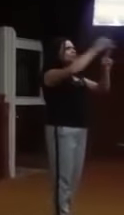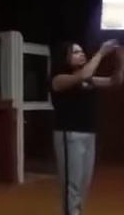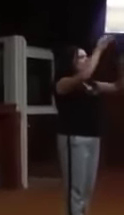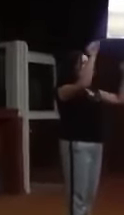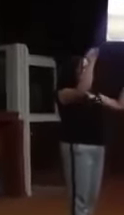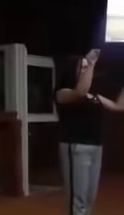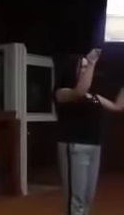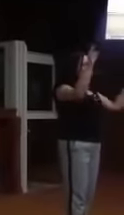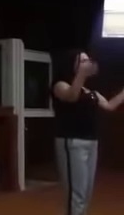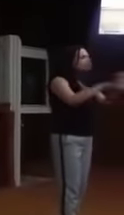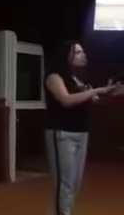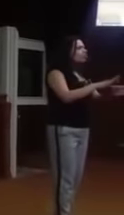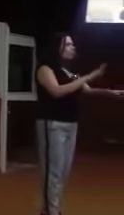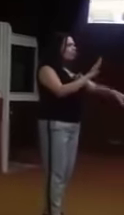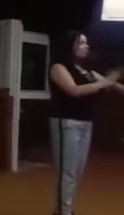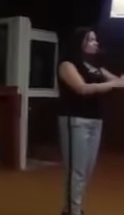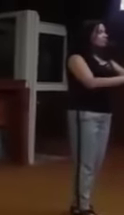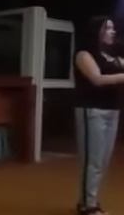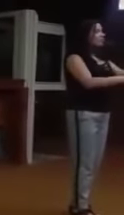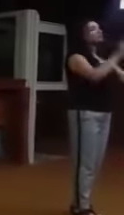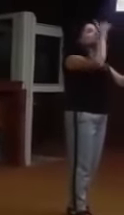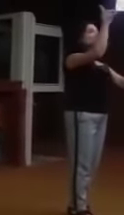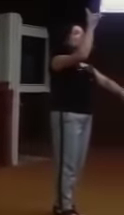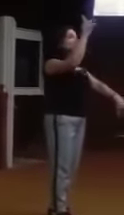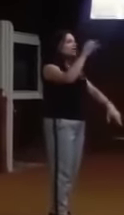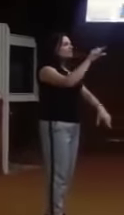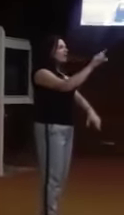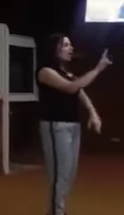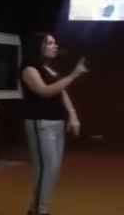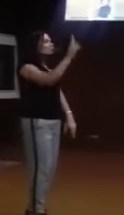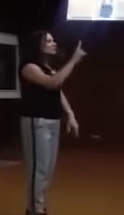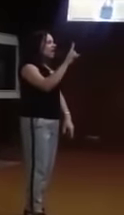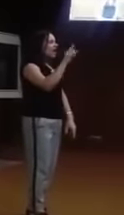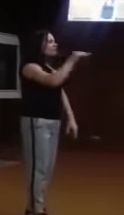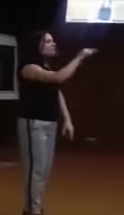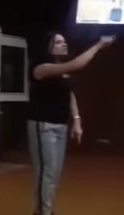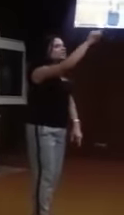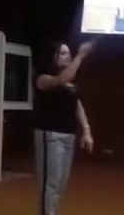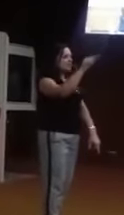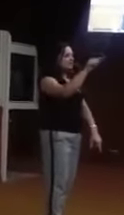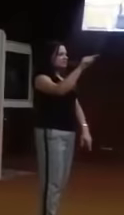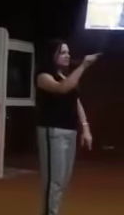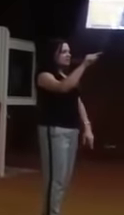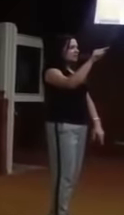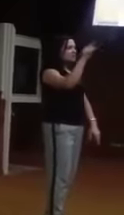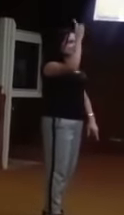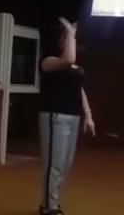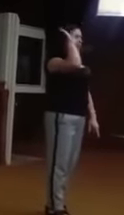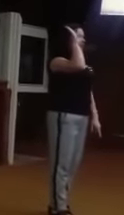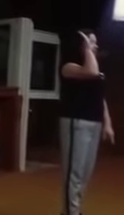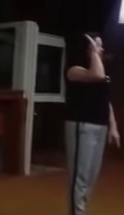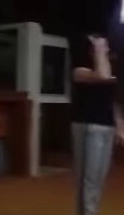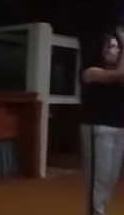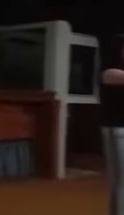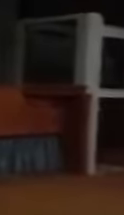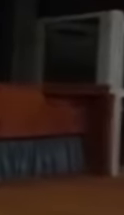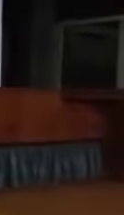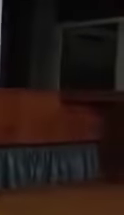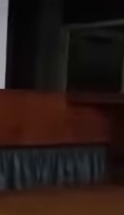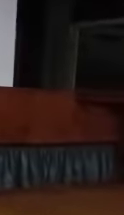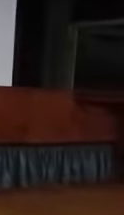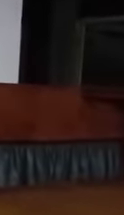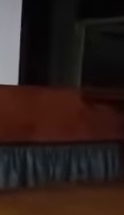de Deus tirar você do esconderijo e usar você para cumprir as promessas dele na sua vida.